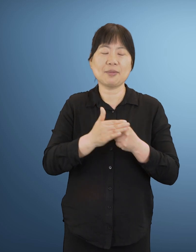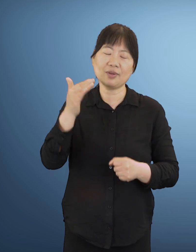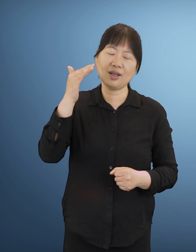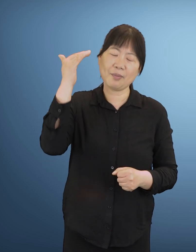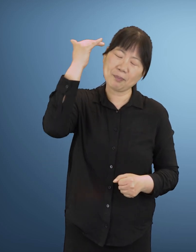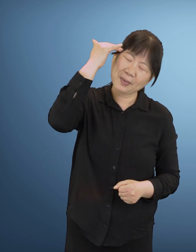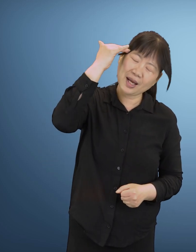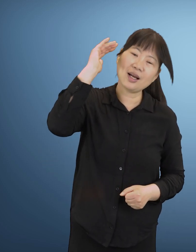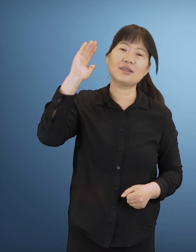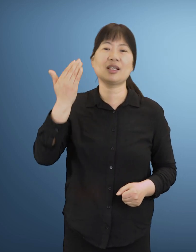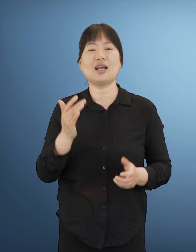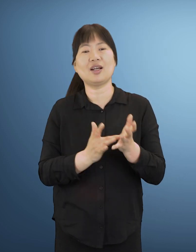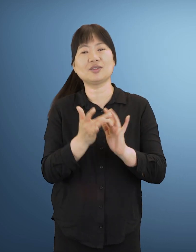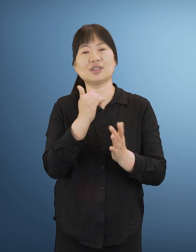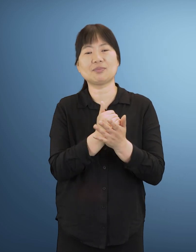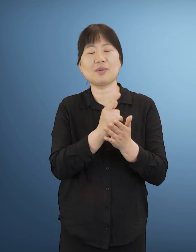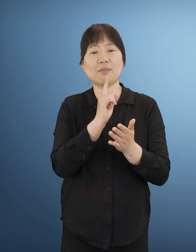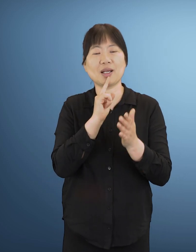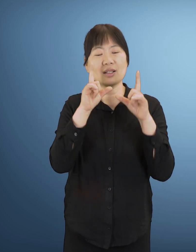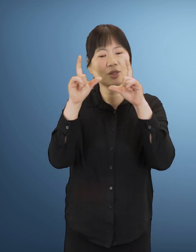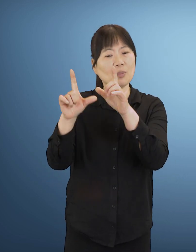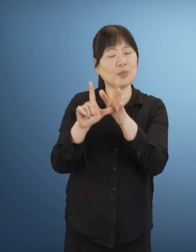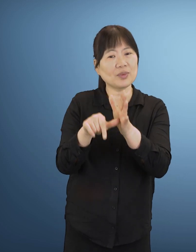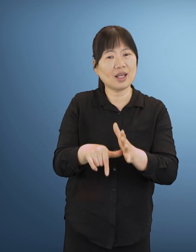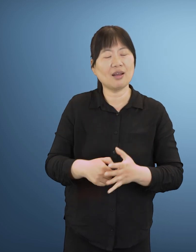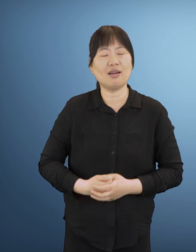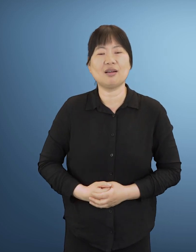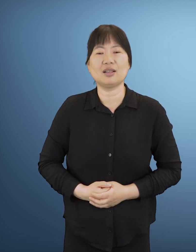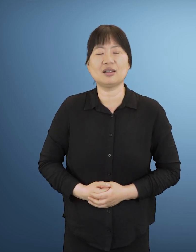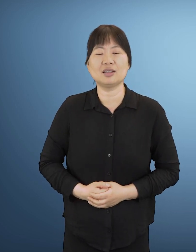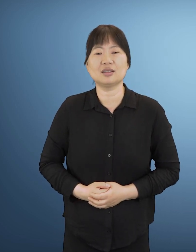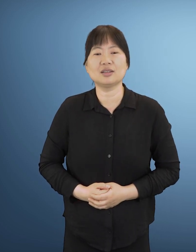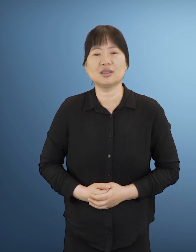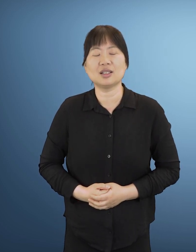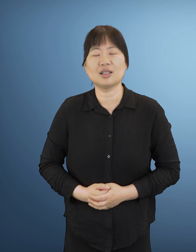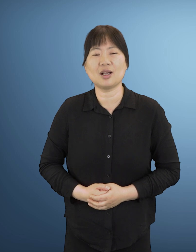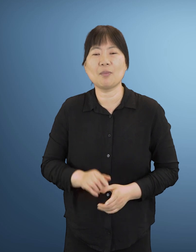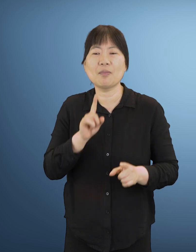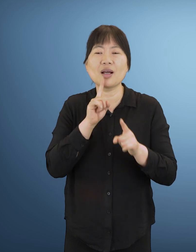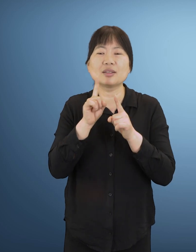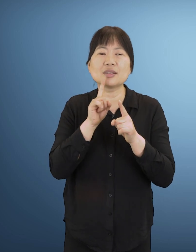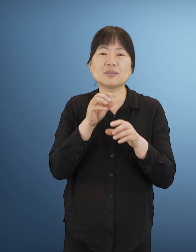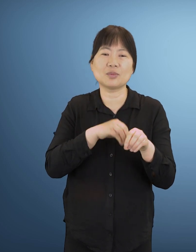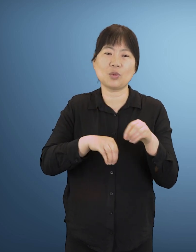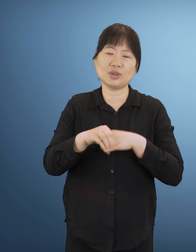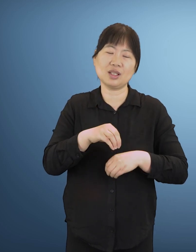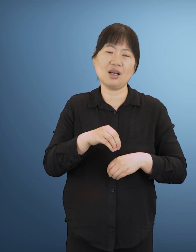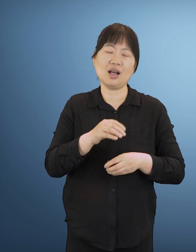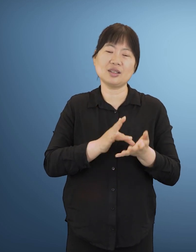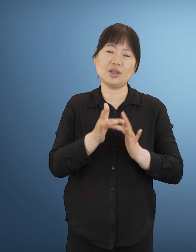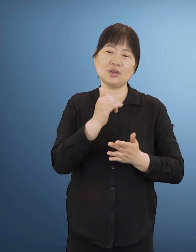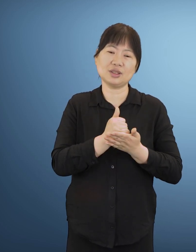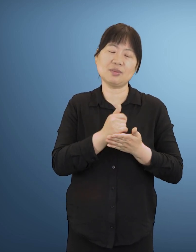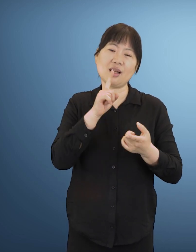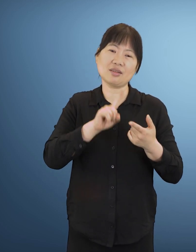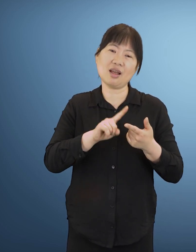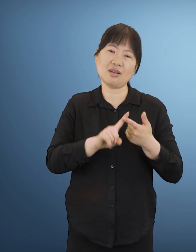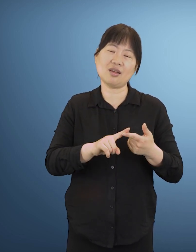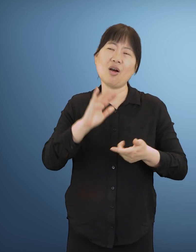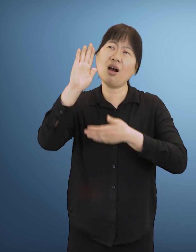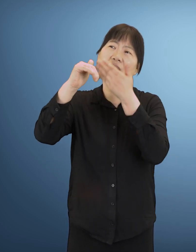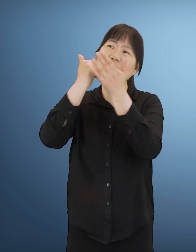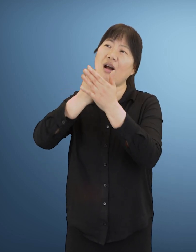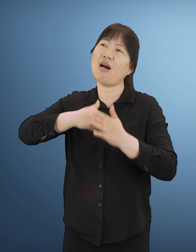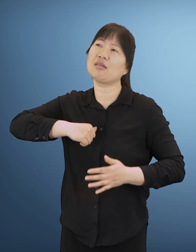것이 예수님의 말씀이 선포되면서 그 말씀이 오히려 예수님을